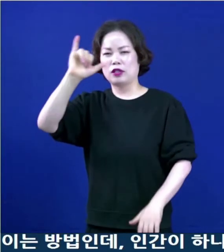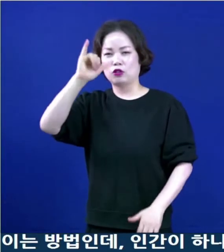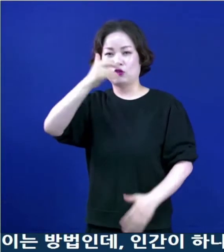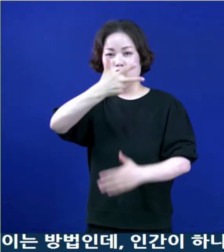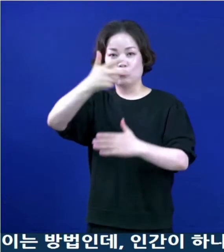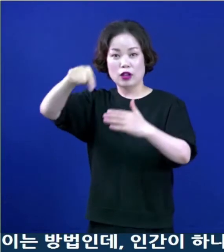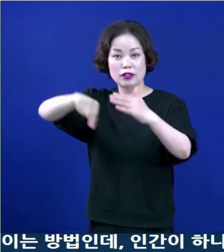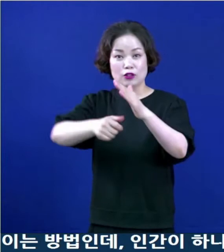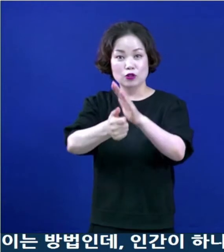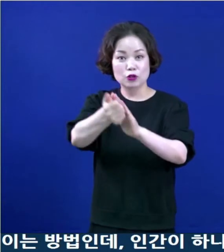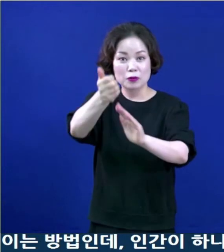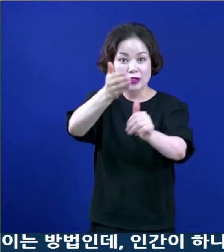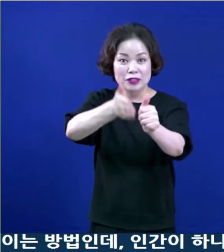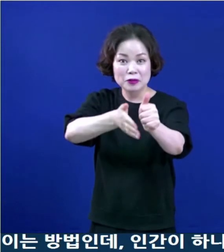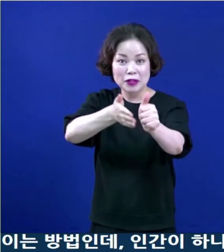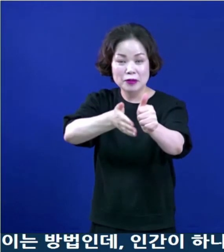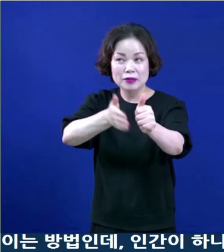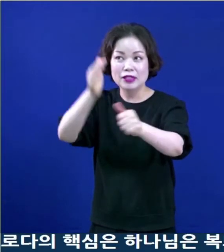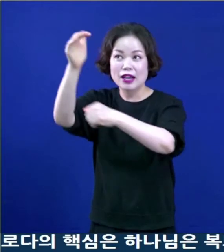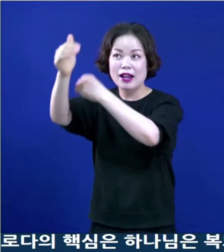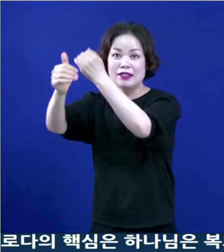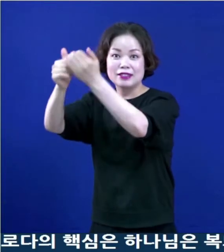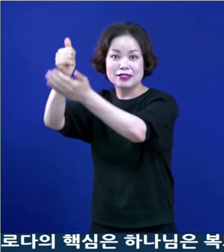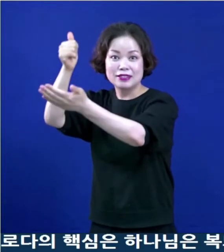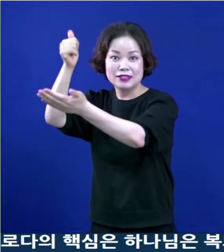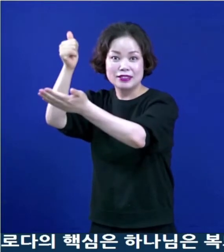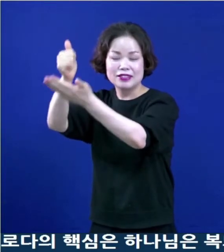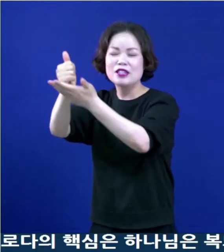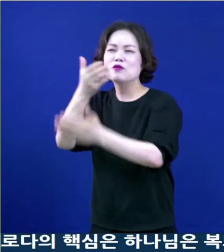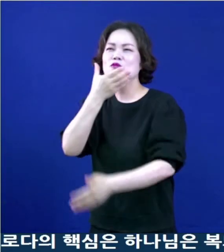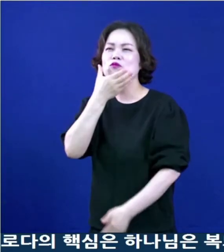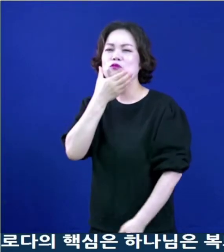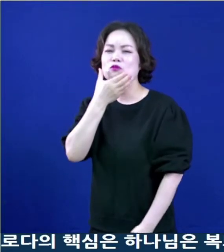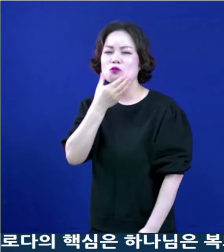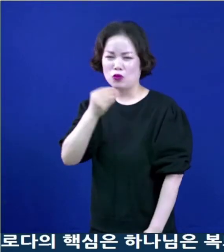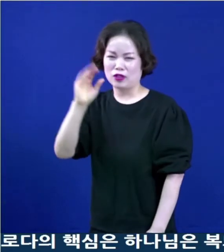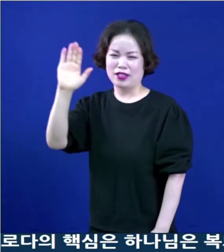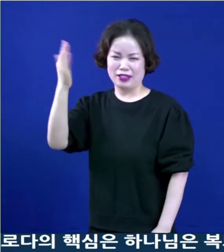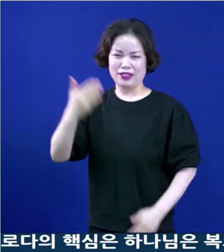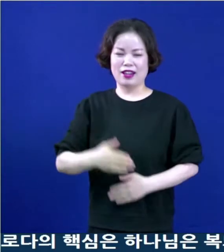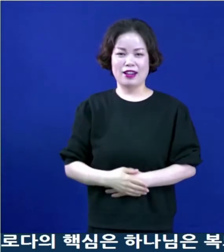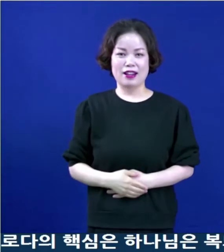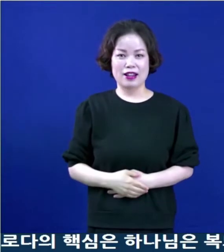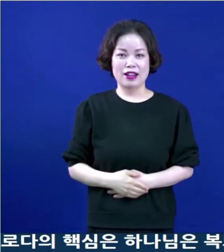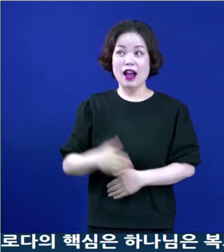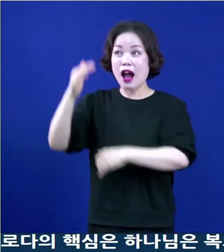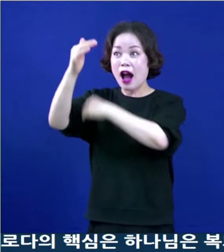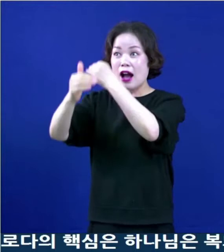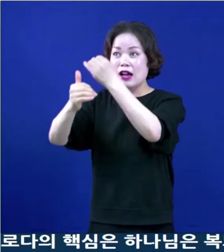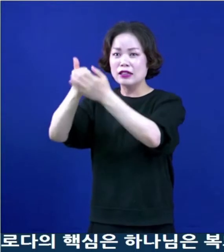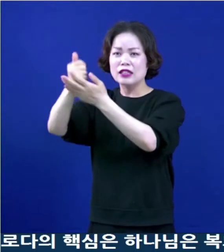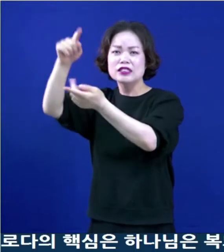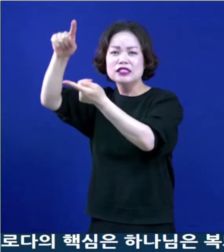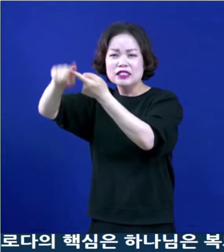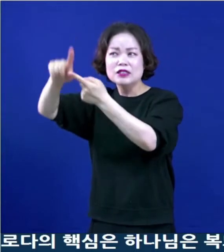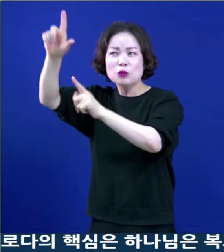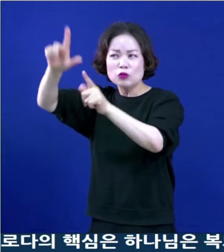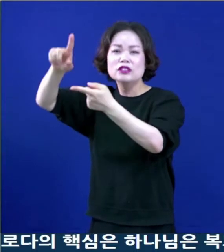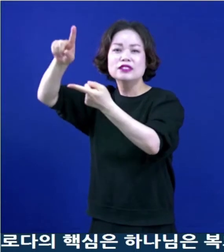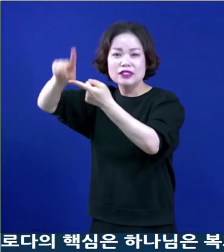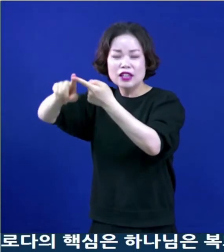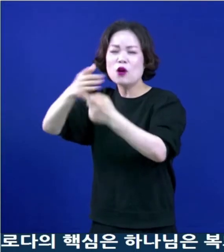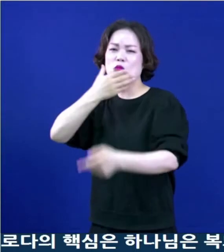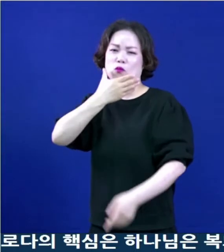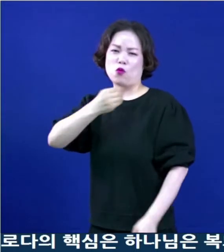소망해 봅니다. 하나님은 복되시다. 하나님 그 자체가